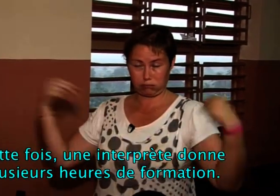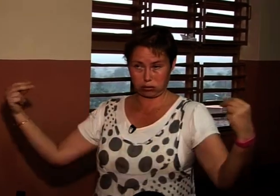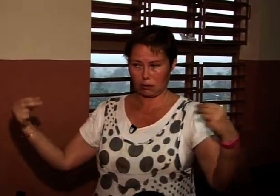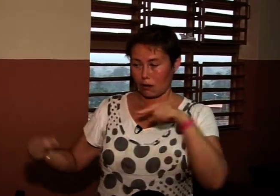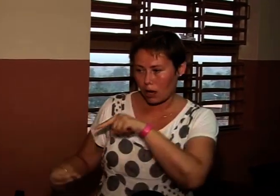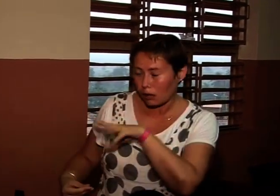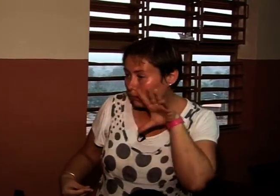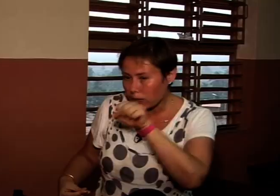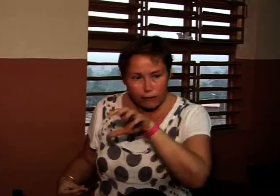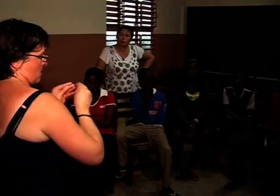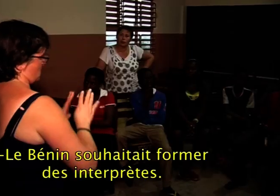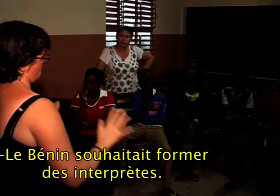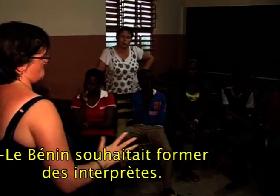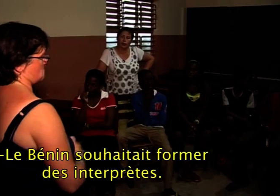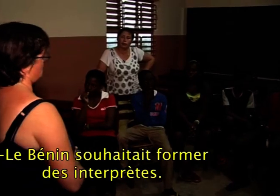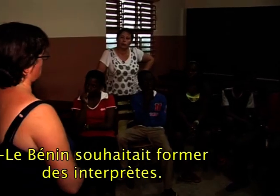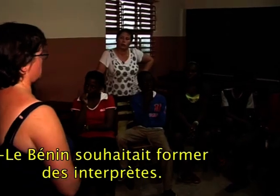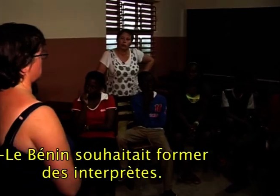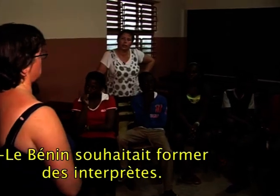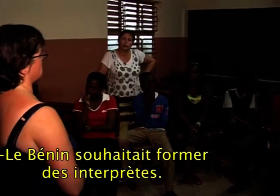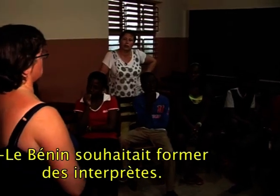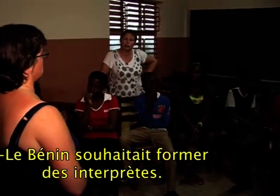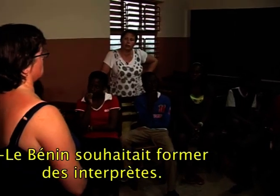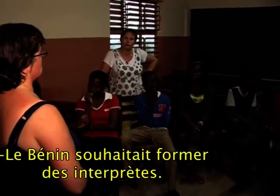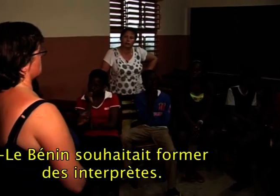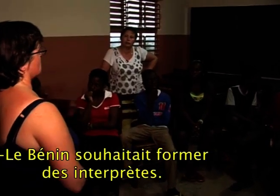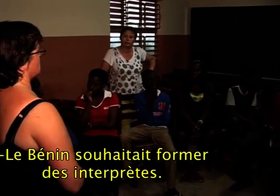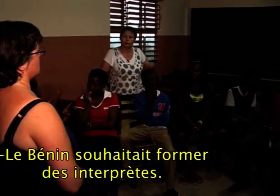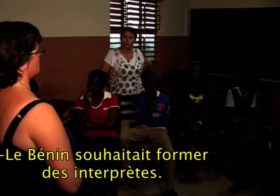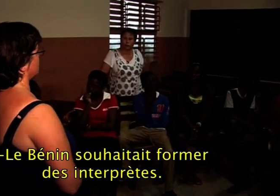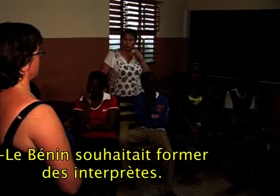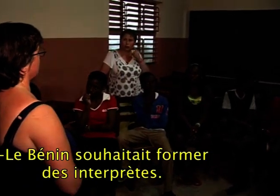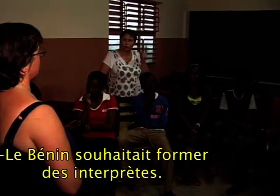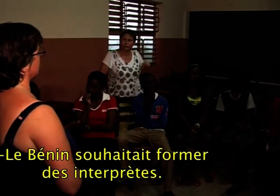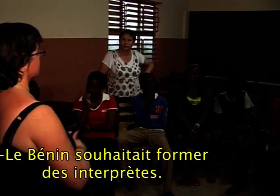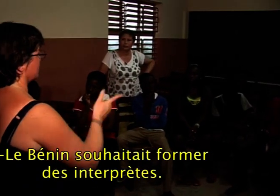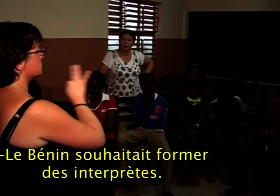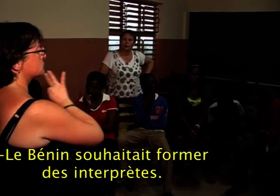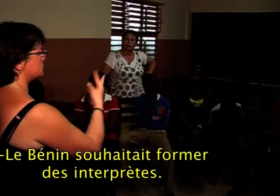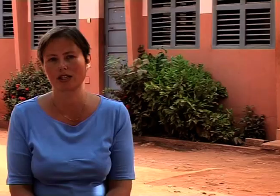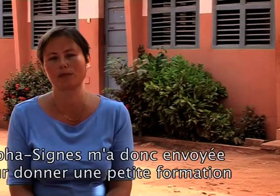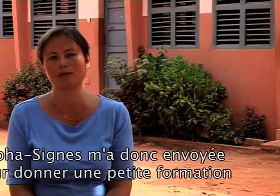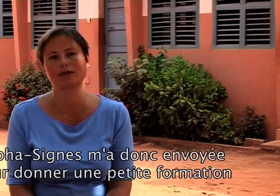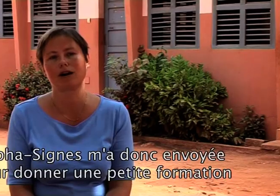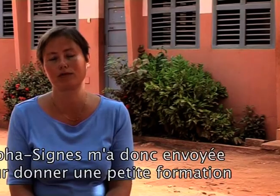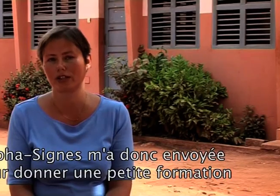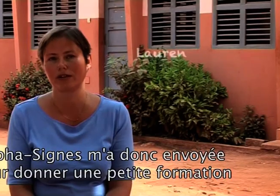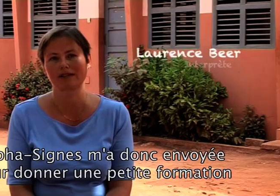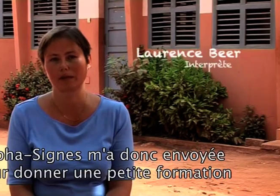l'école. Le Bénin a souhaité former des interprètes. Et Alpha Signe s'est arrangé pour envoyer